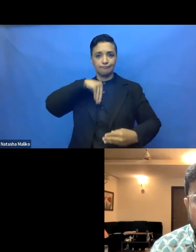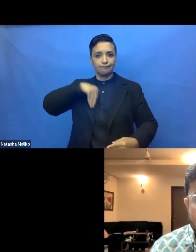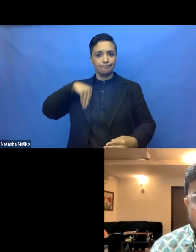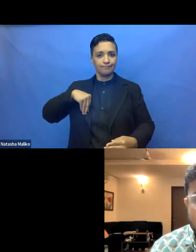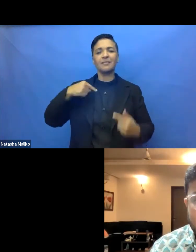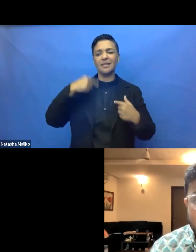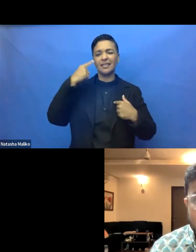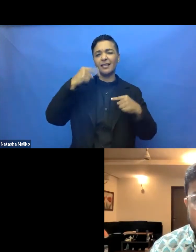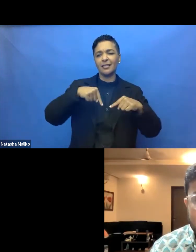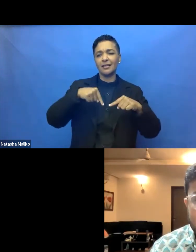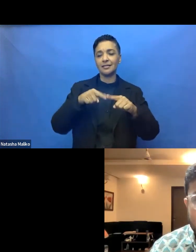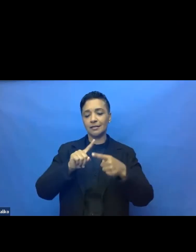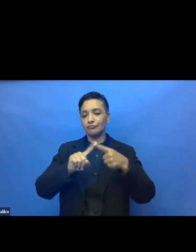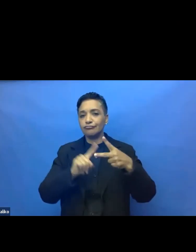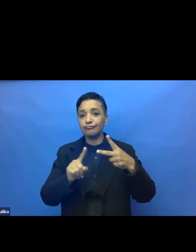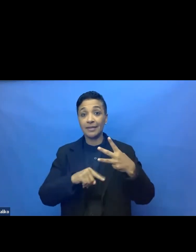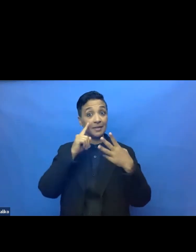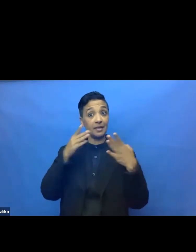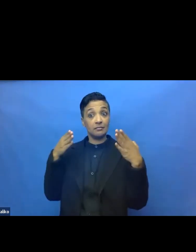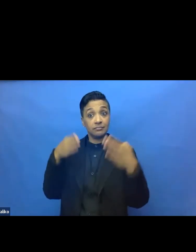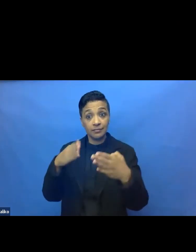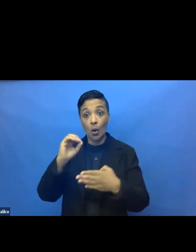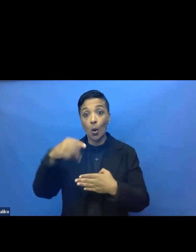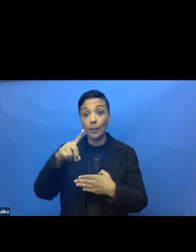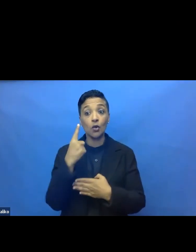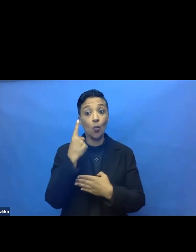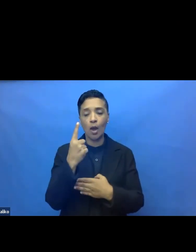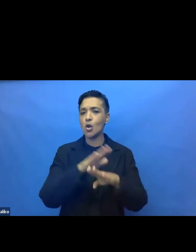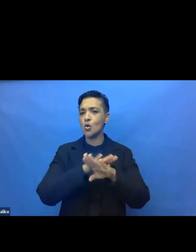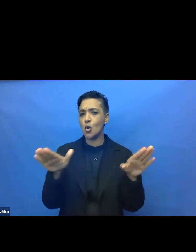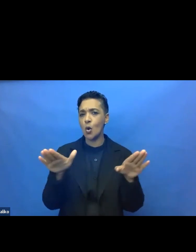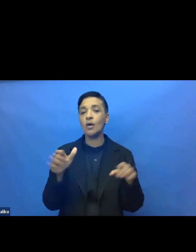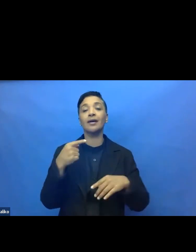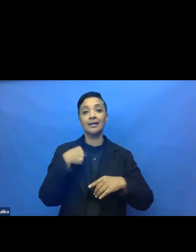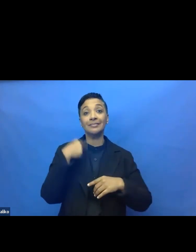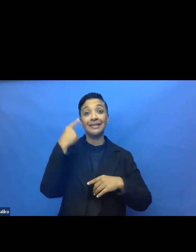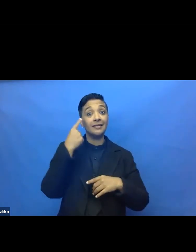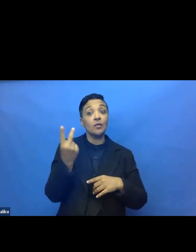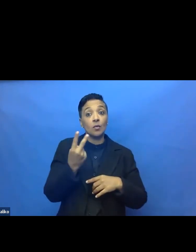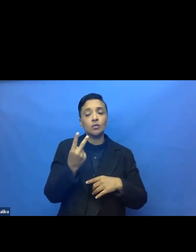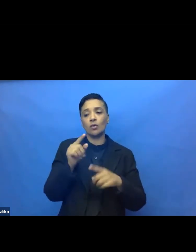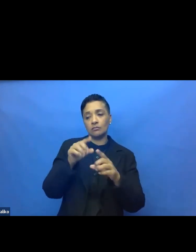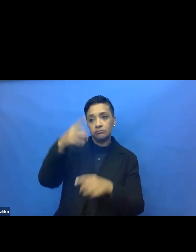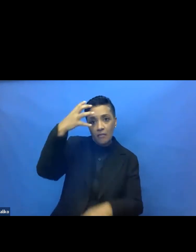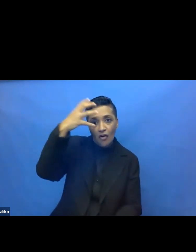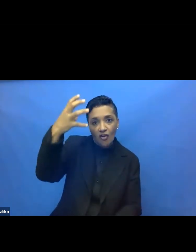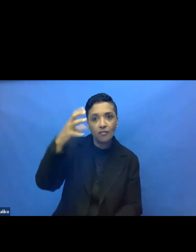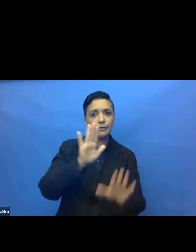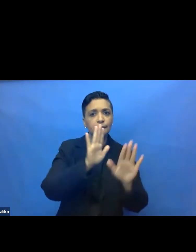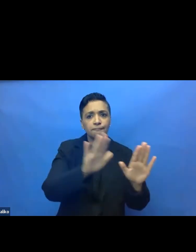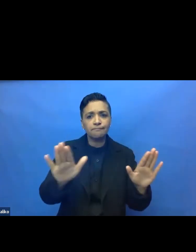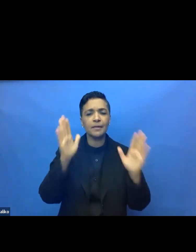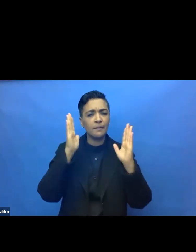des femmes en situation de handicap et d'autres personnes en général, et la question du